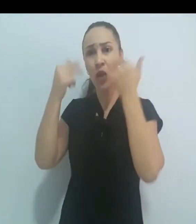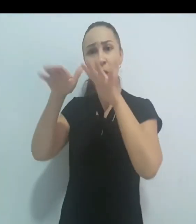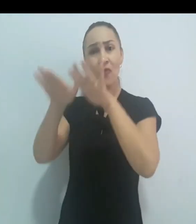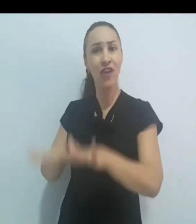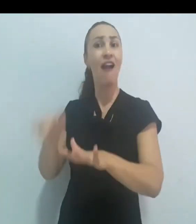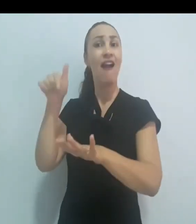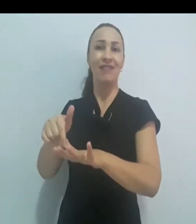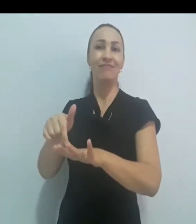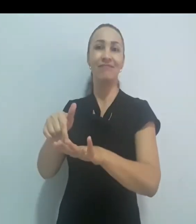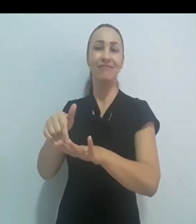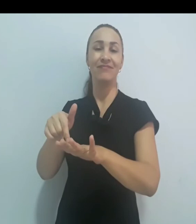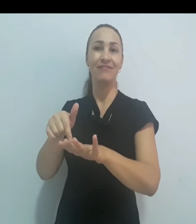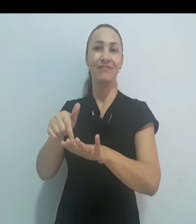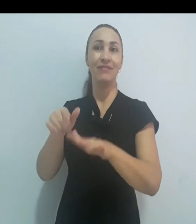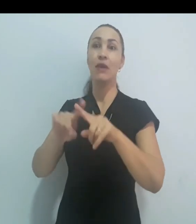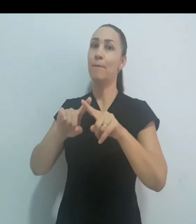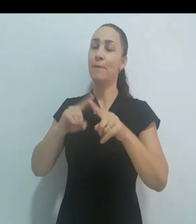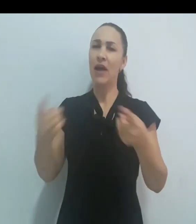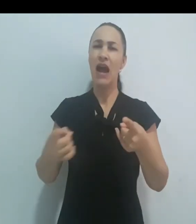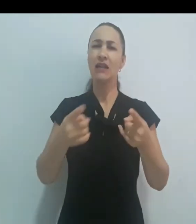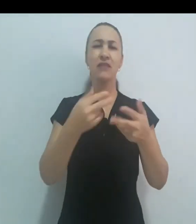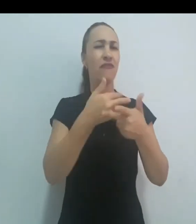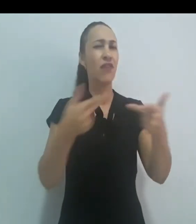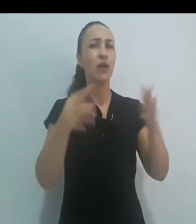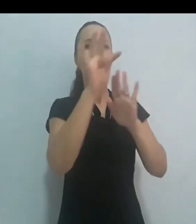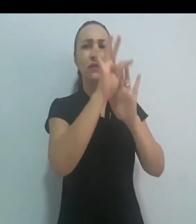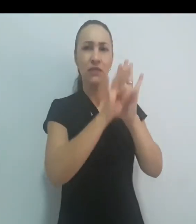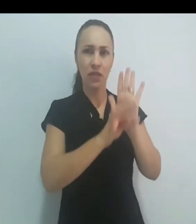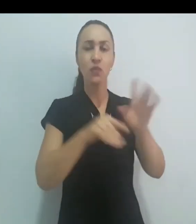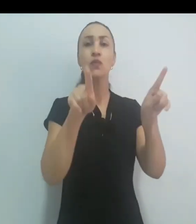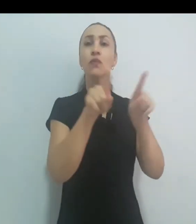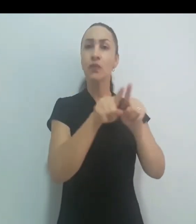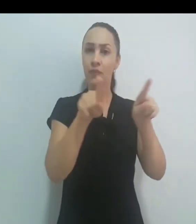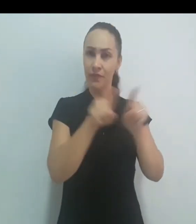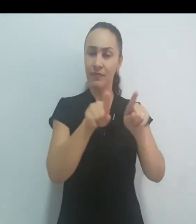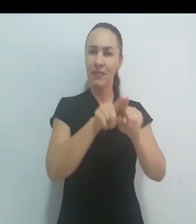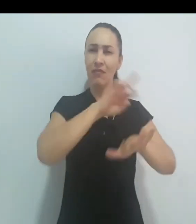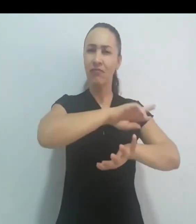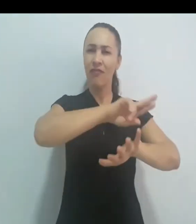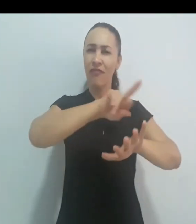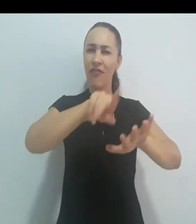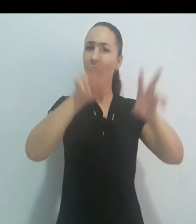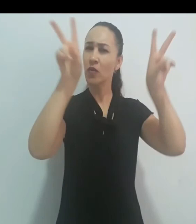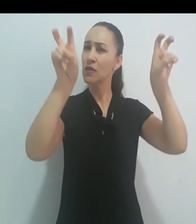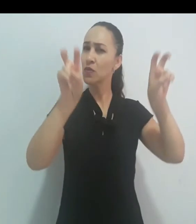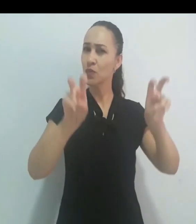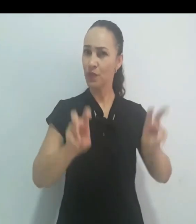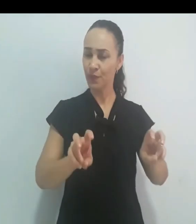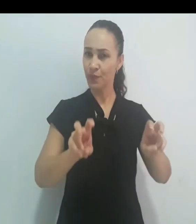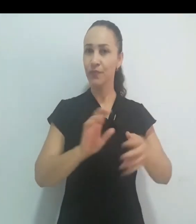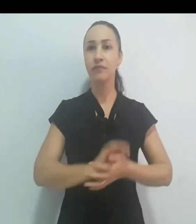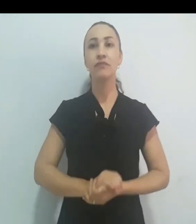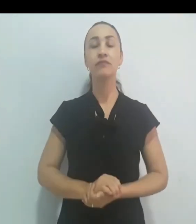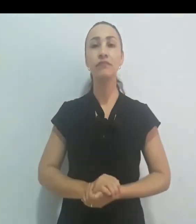como está, né? Mas tem outros textos também que tem outros